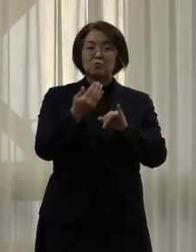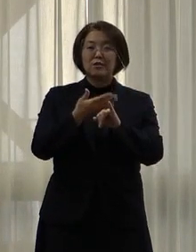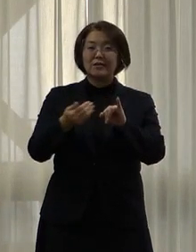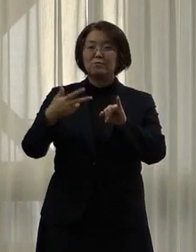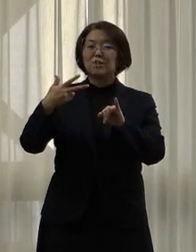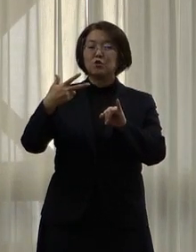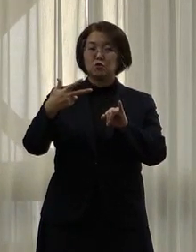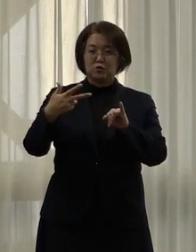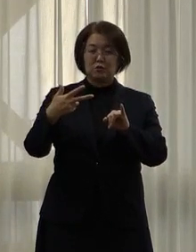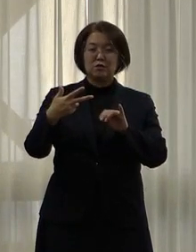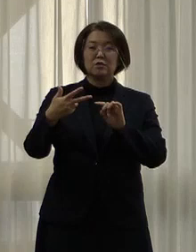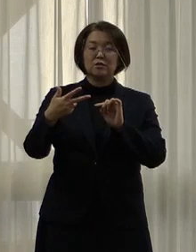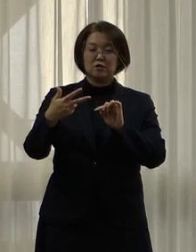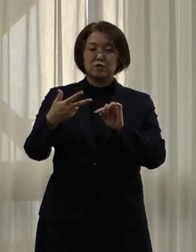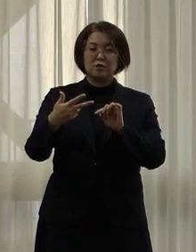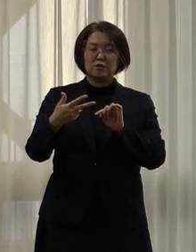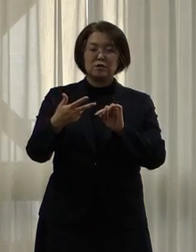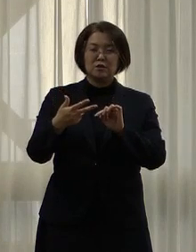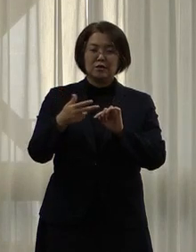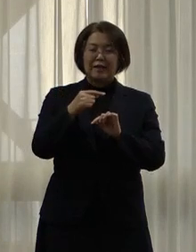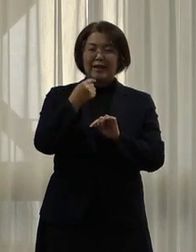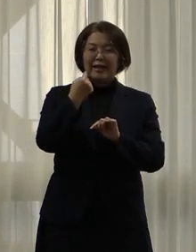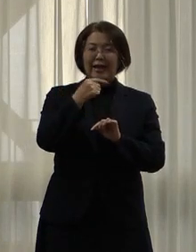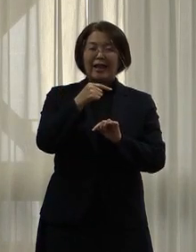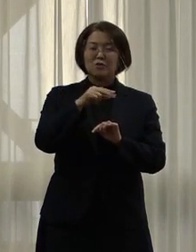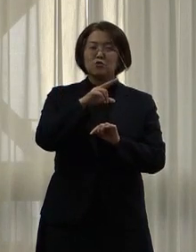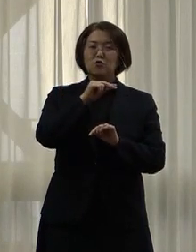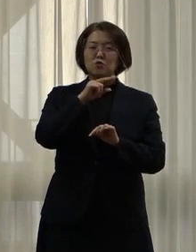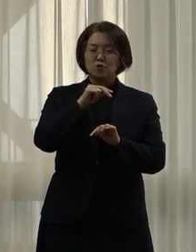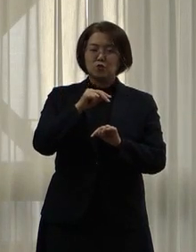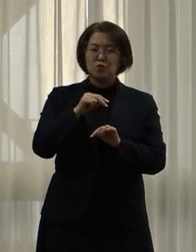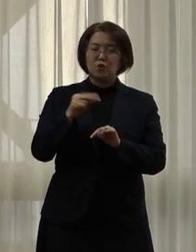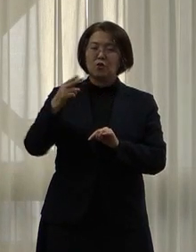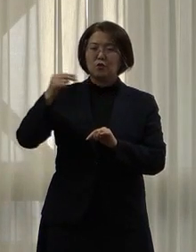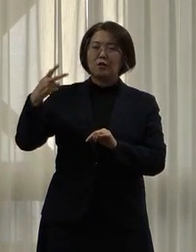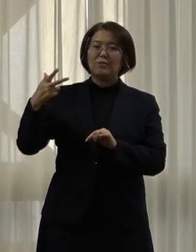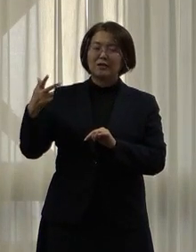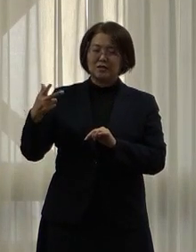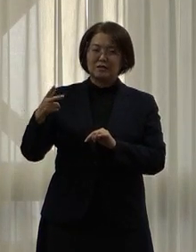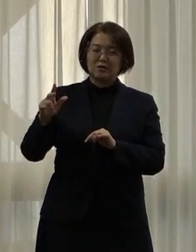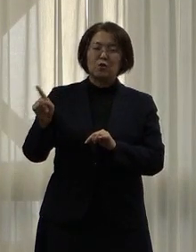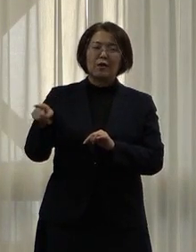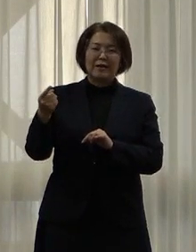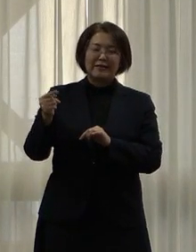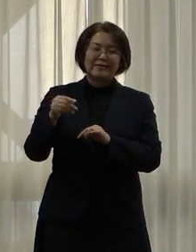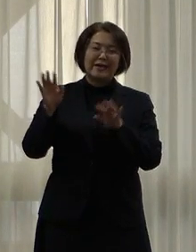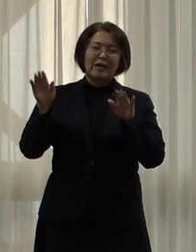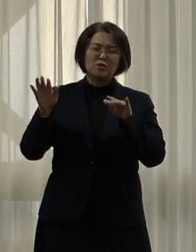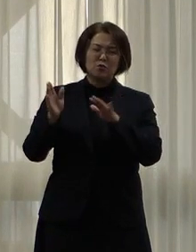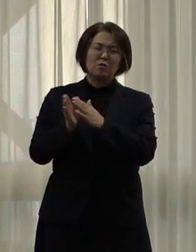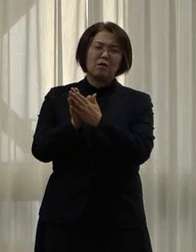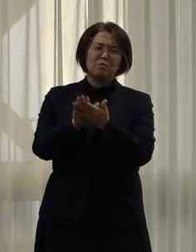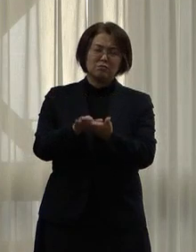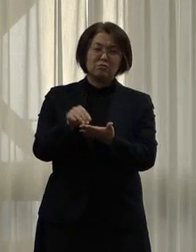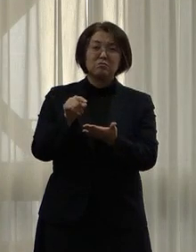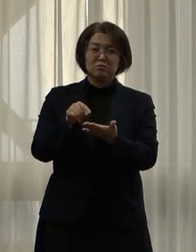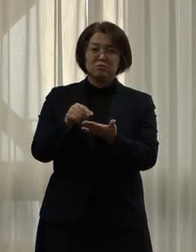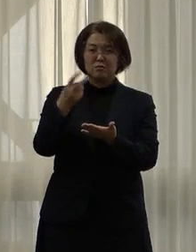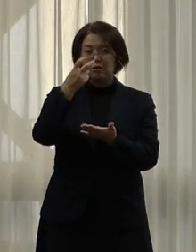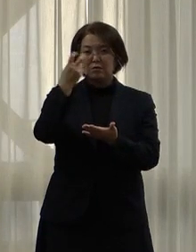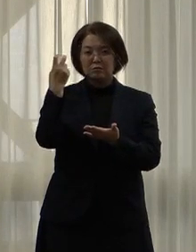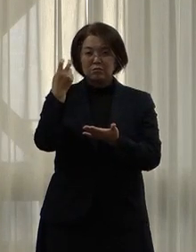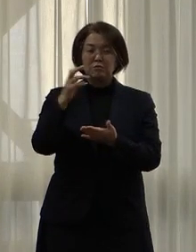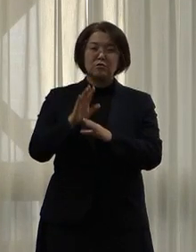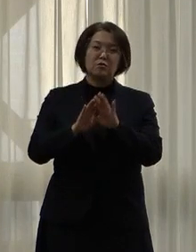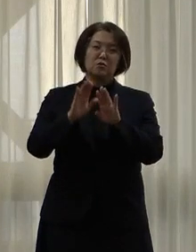っしゃった射水市のコハクチョウが1羽、それから富山市でのノスリが1羽の野鳥から、死亡していた野鳥から検出され